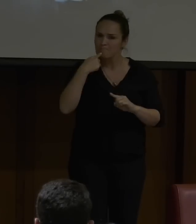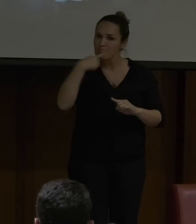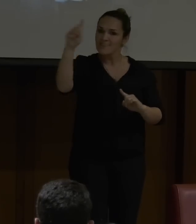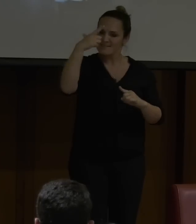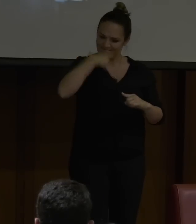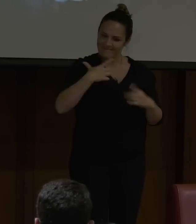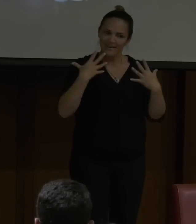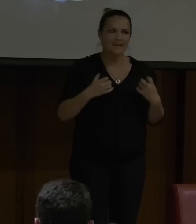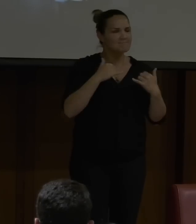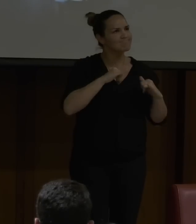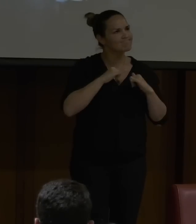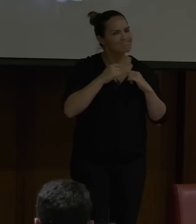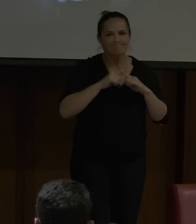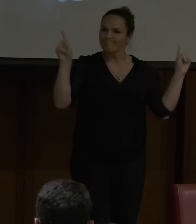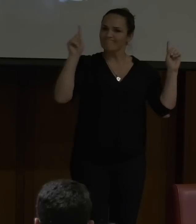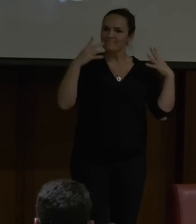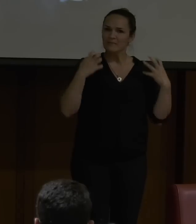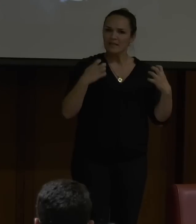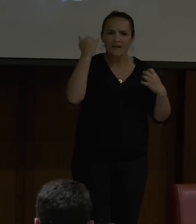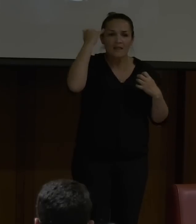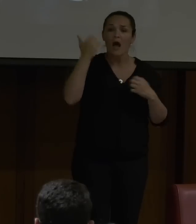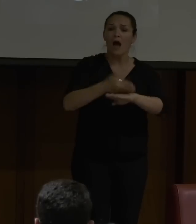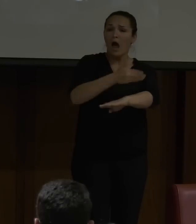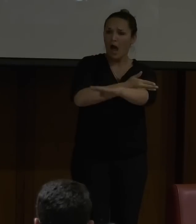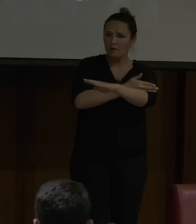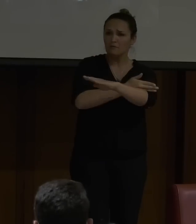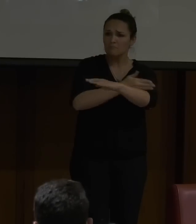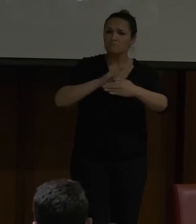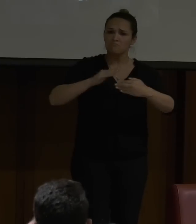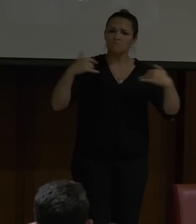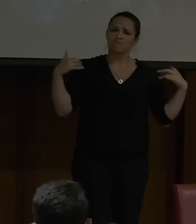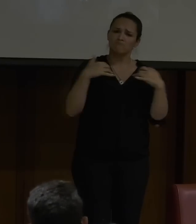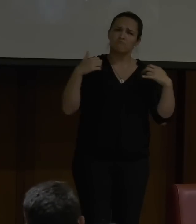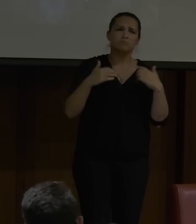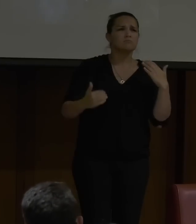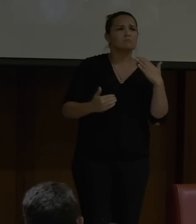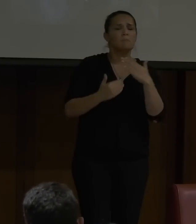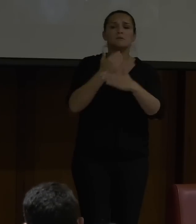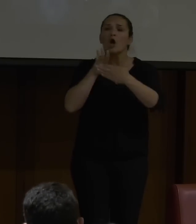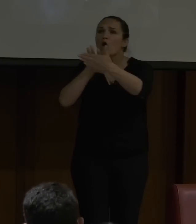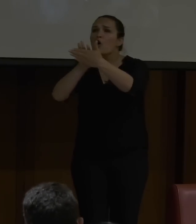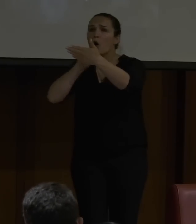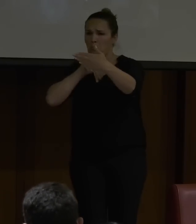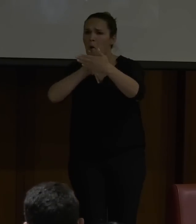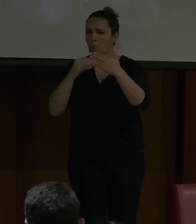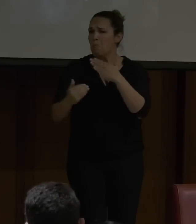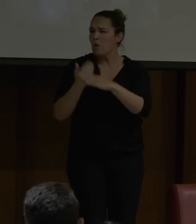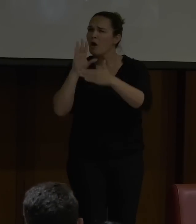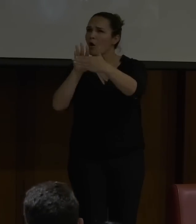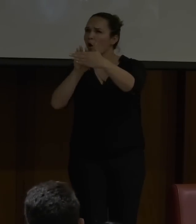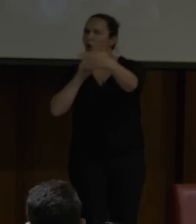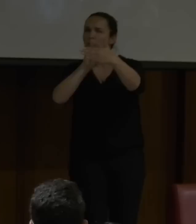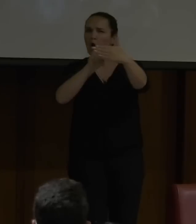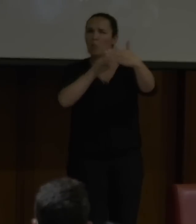pesar de que sus primeros versos fueron de pronto tomando como referencia a los